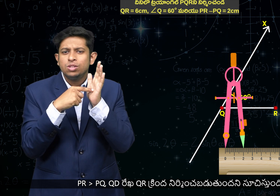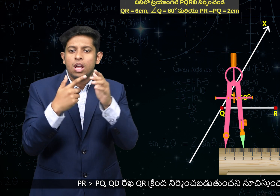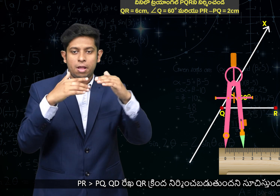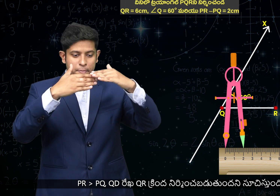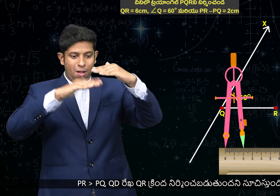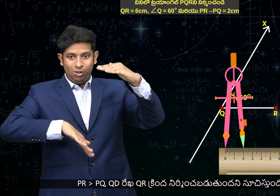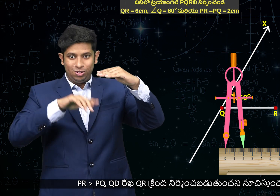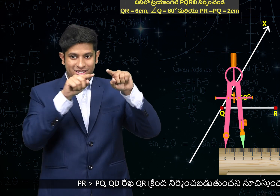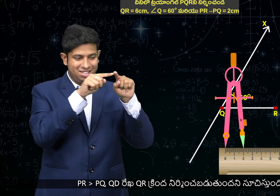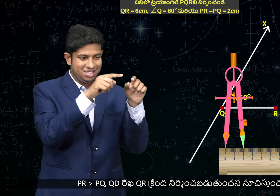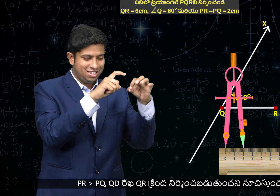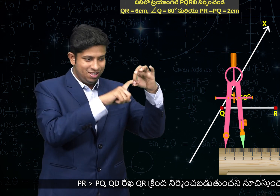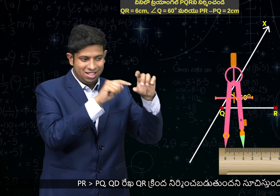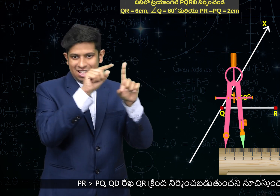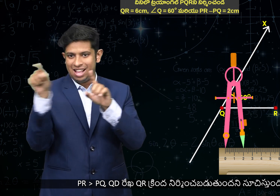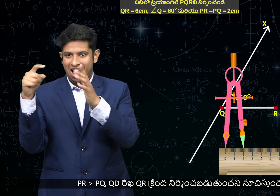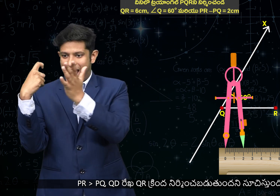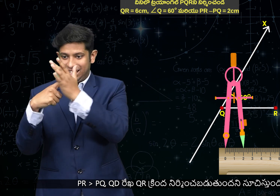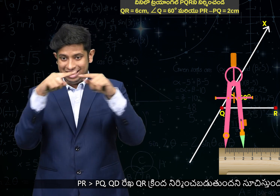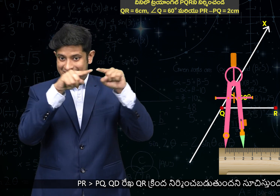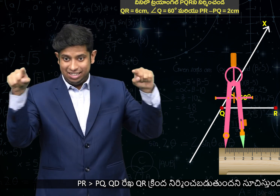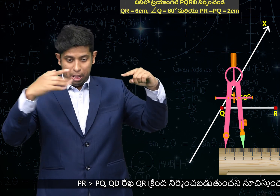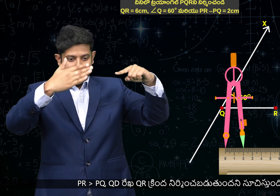క్రింద నిర్మించబడుతుందని సూచిస్తుంది.